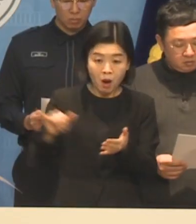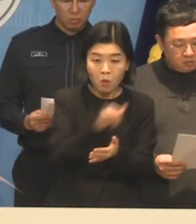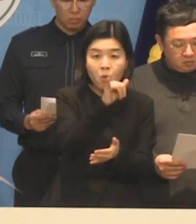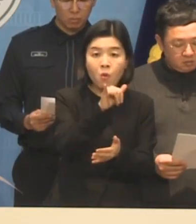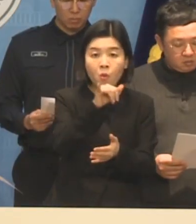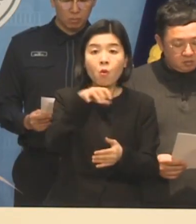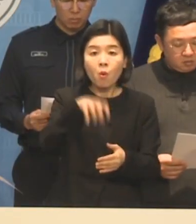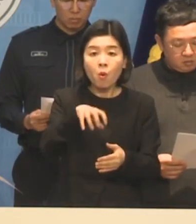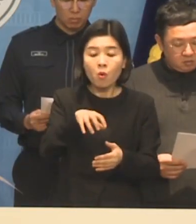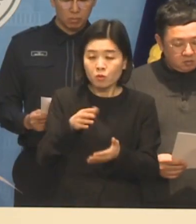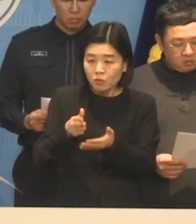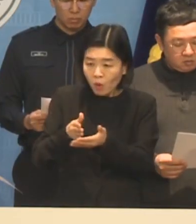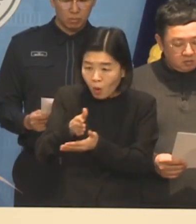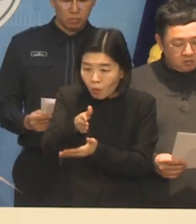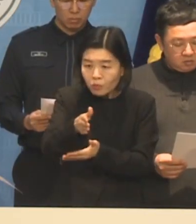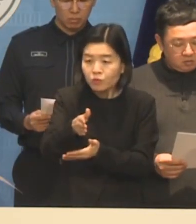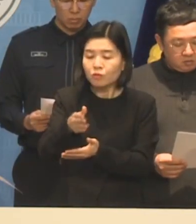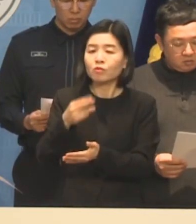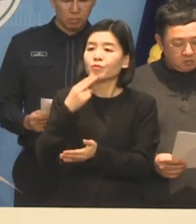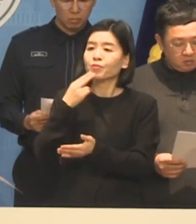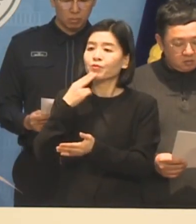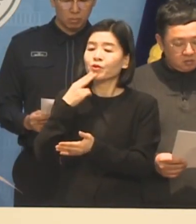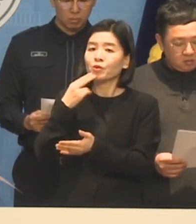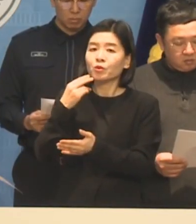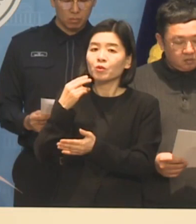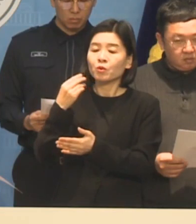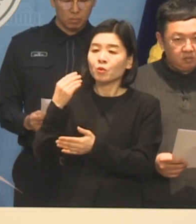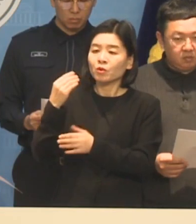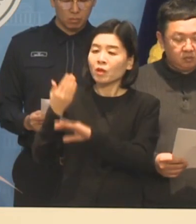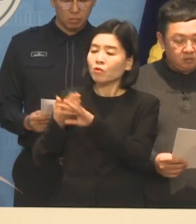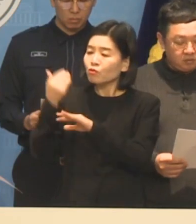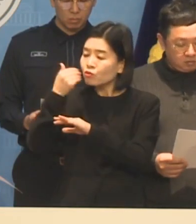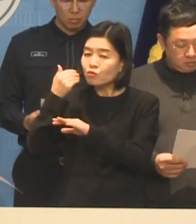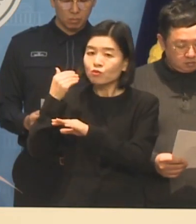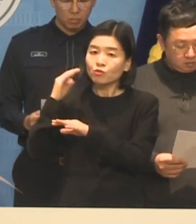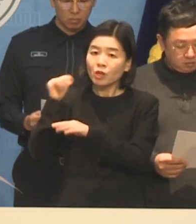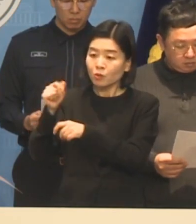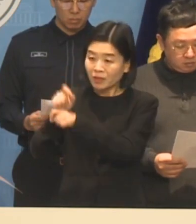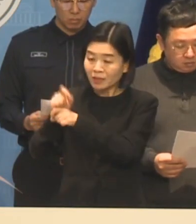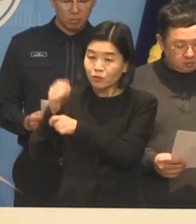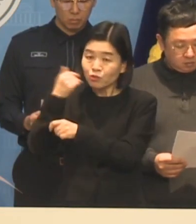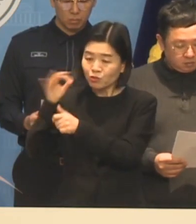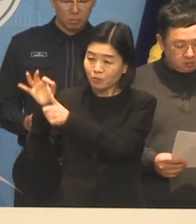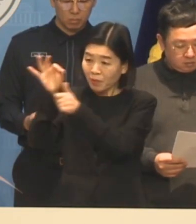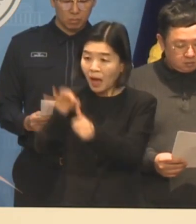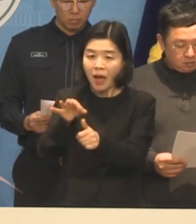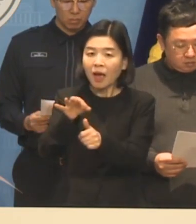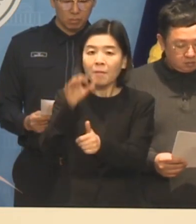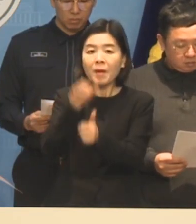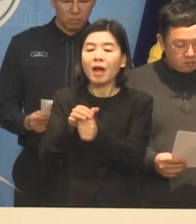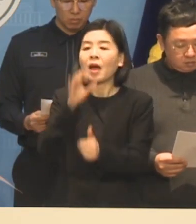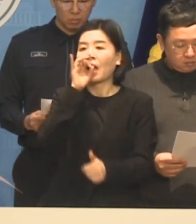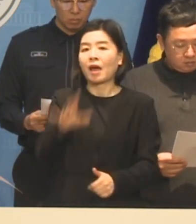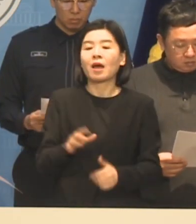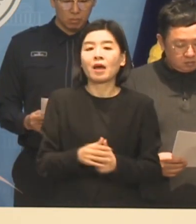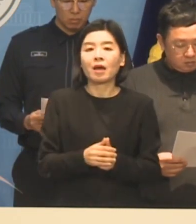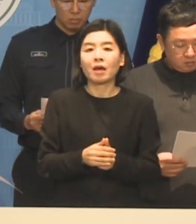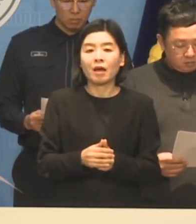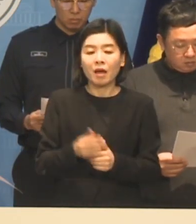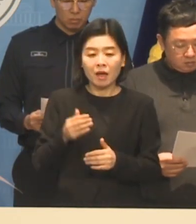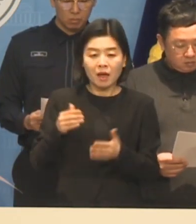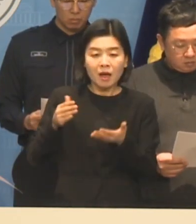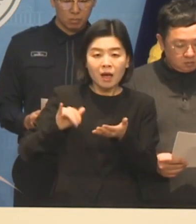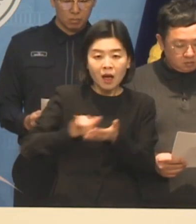결여된 외부 인사를 임명하는 것은 결코 용납될 수 없는 일입니다. 항공보안에 대한 지식과 경험이